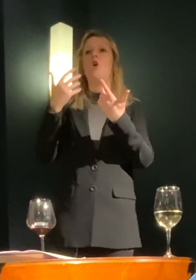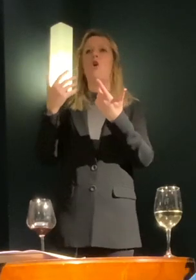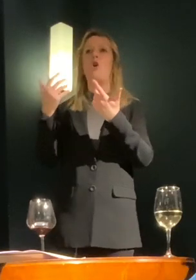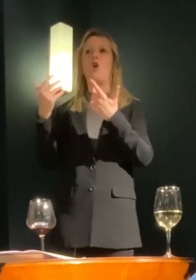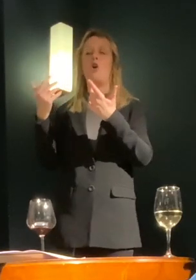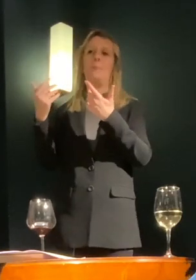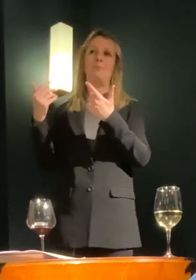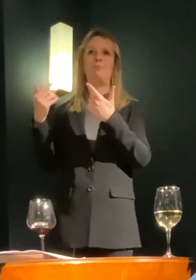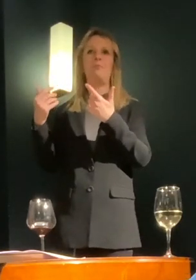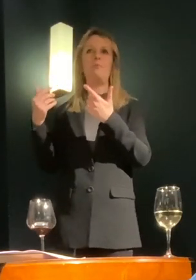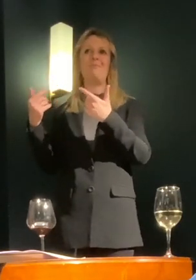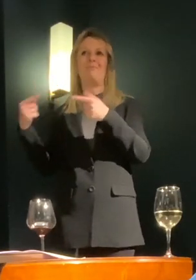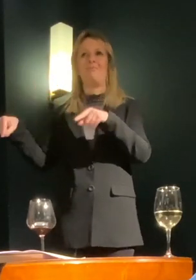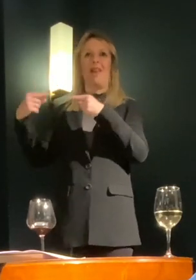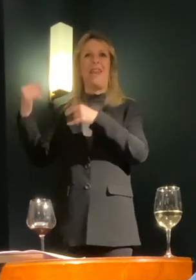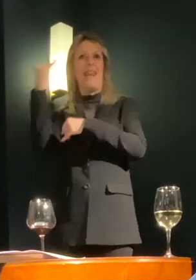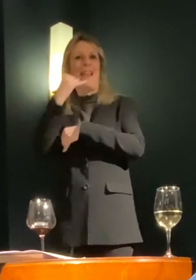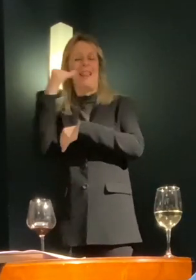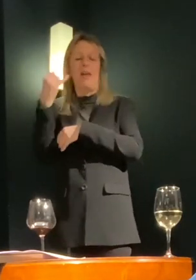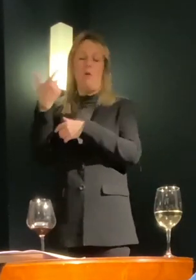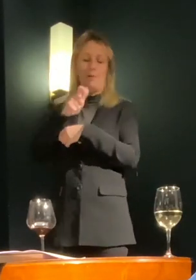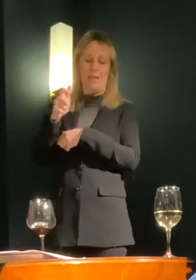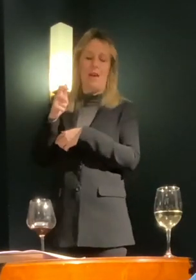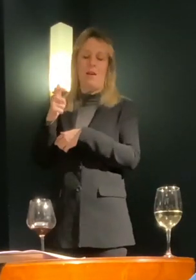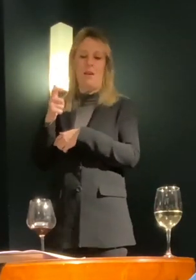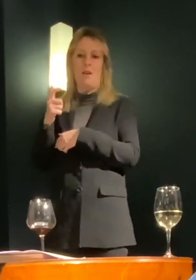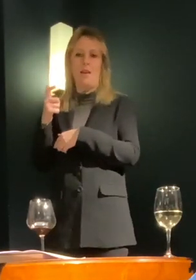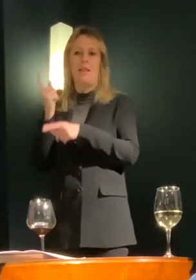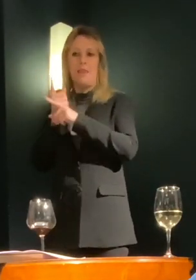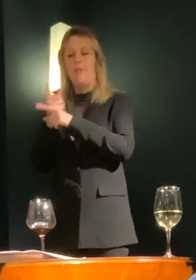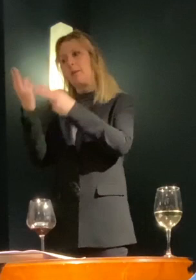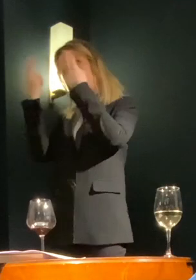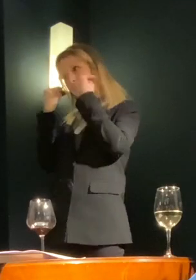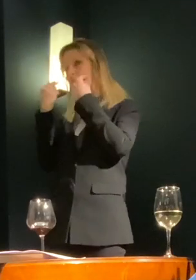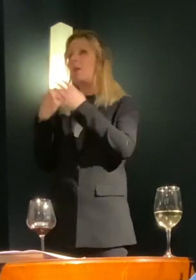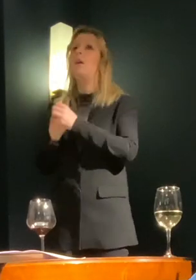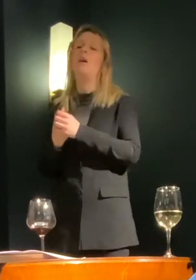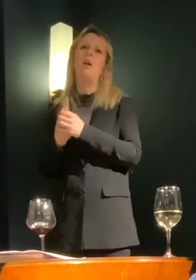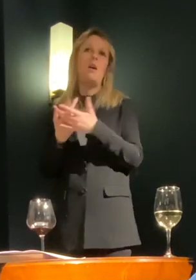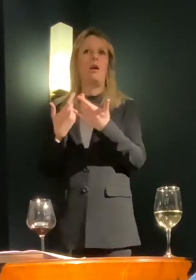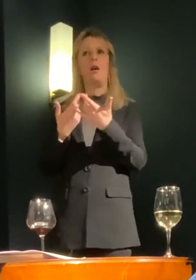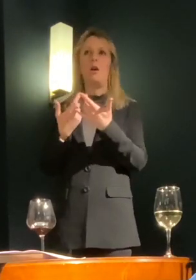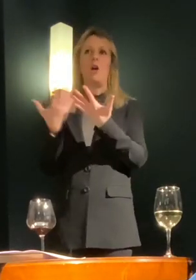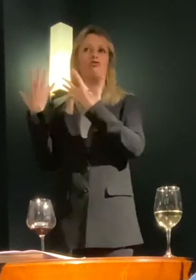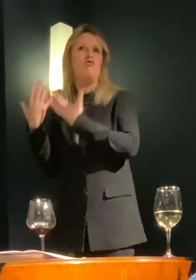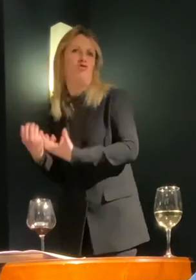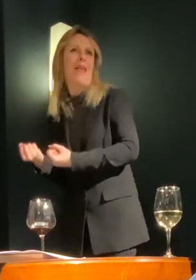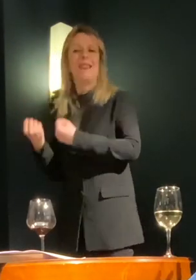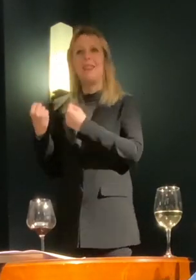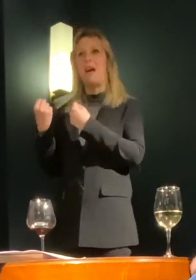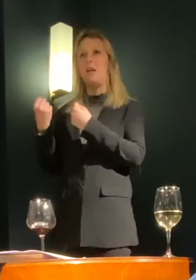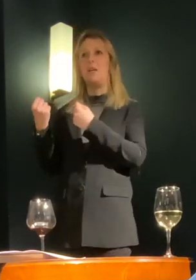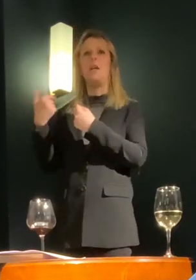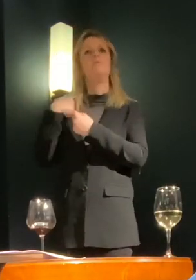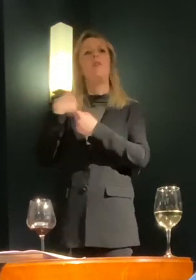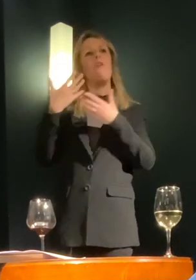si propongono più idee e banalmente chi ha la maggioranza vince, per cui a volte, diciamo, devi anche cedere a una strada che non era esattamente quella che